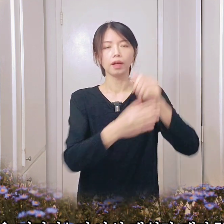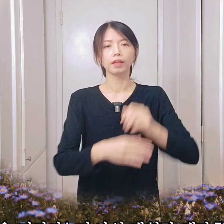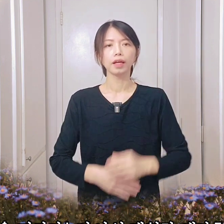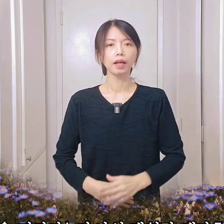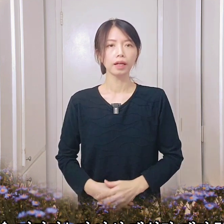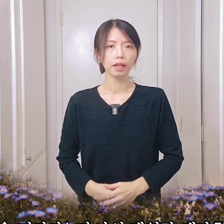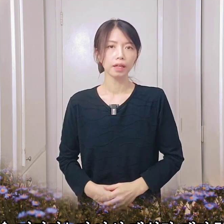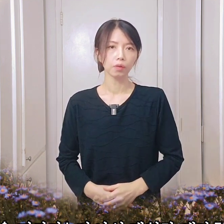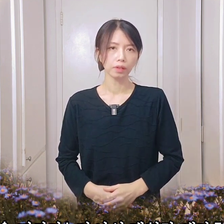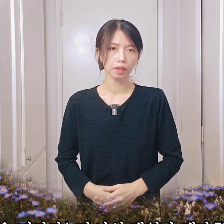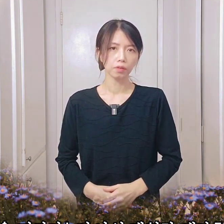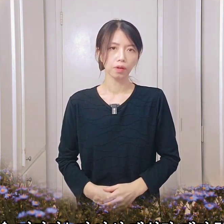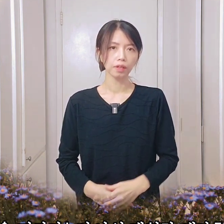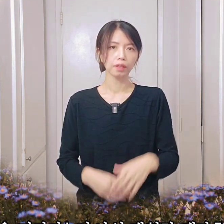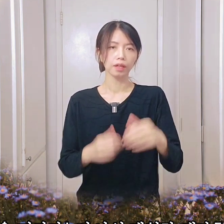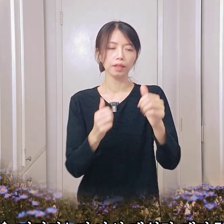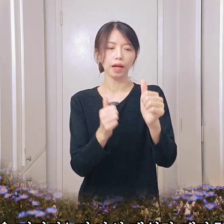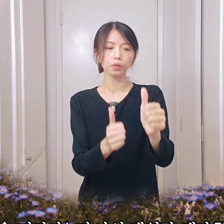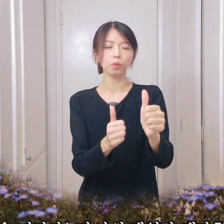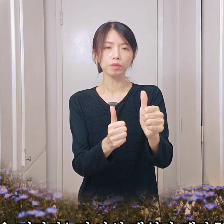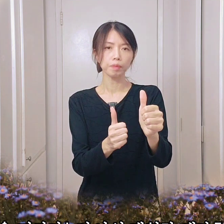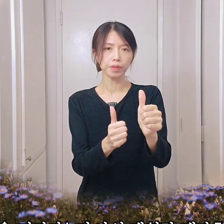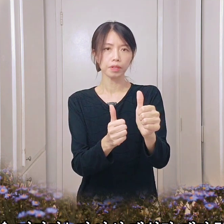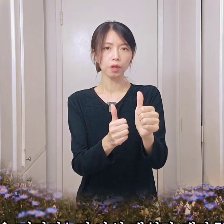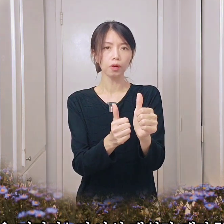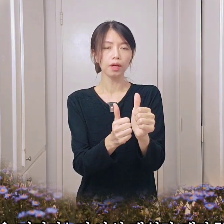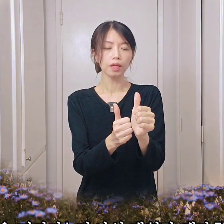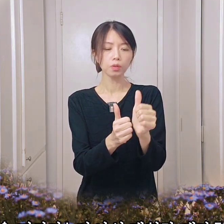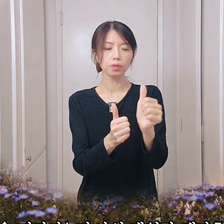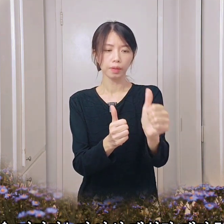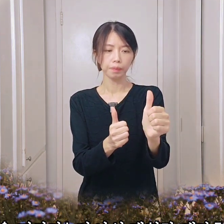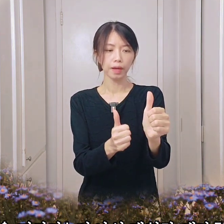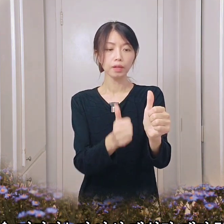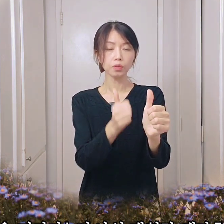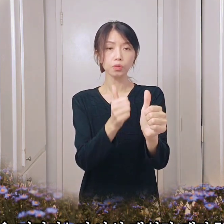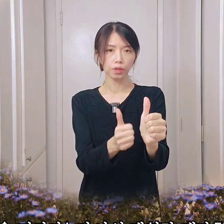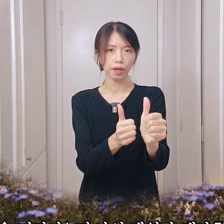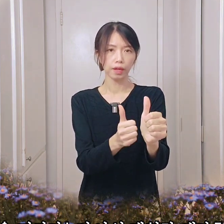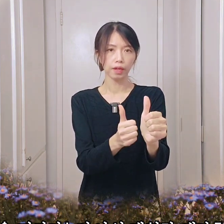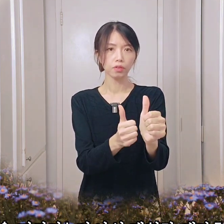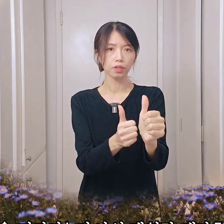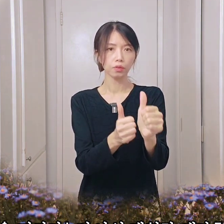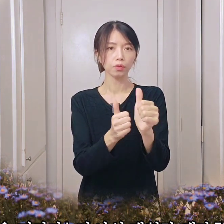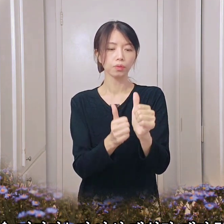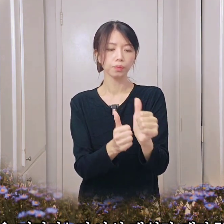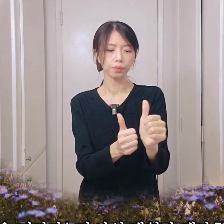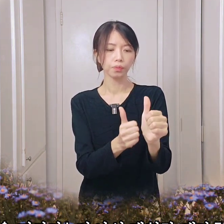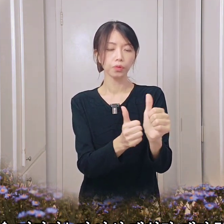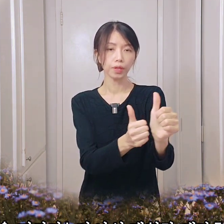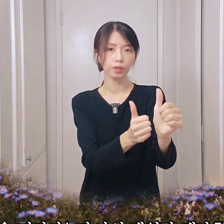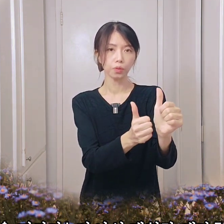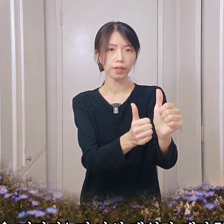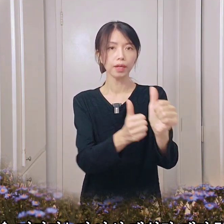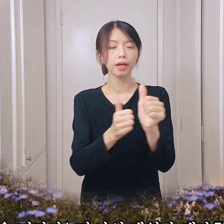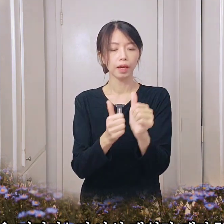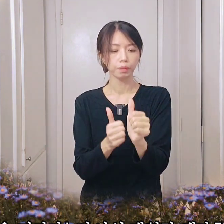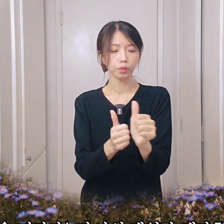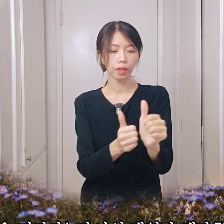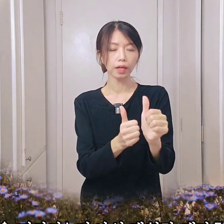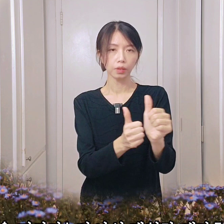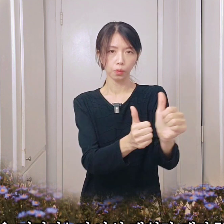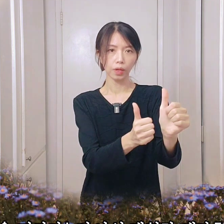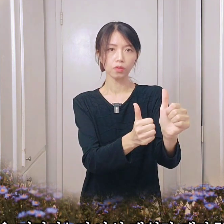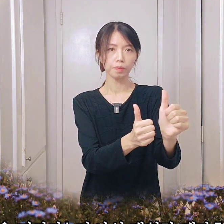것, 따라가다 라고 하는 뜻의 수어는 양손 엄지만 펴셔서 한 손은 앞에 한 손은 뒤에 해주시고 뒤에 있는 손이